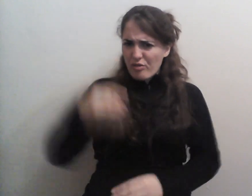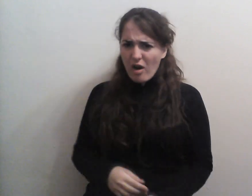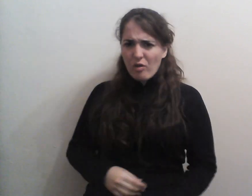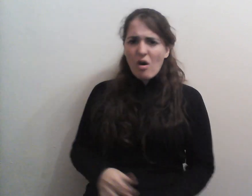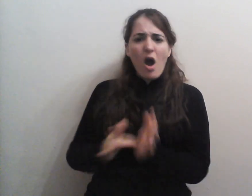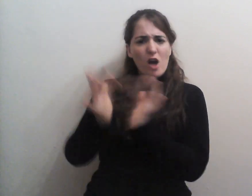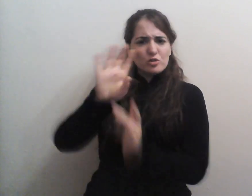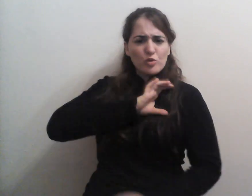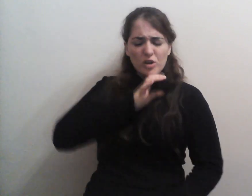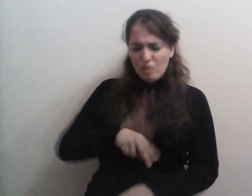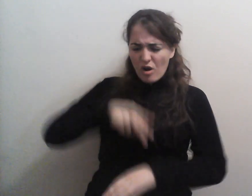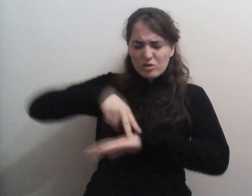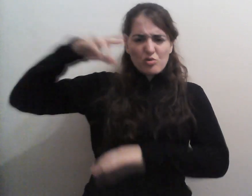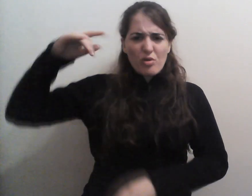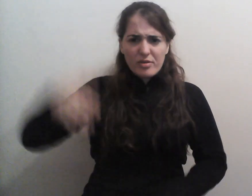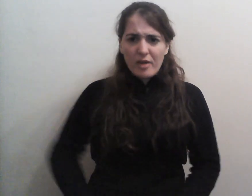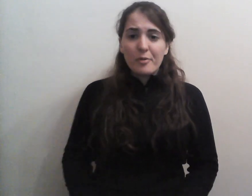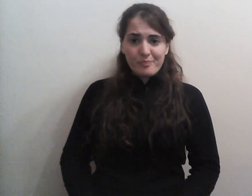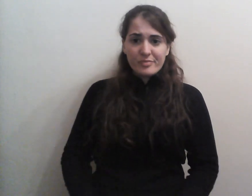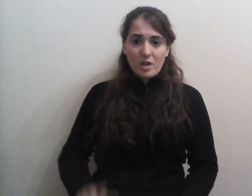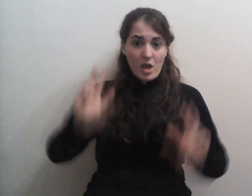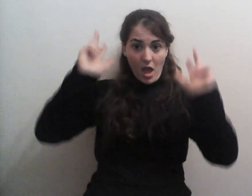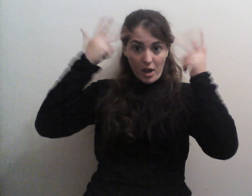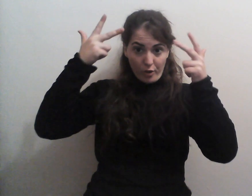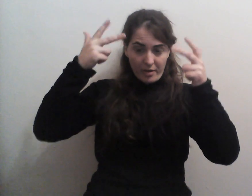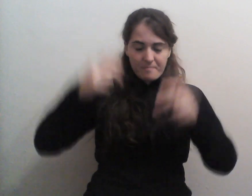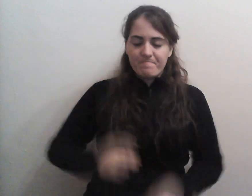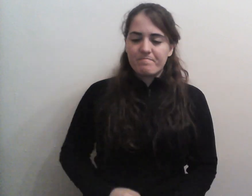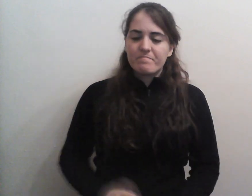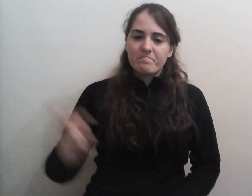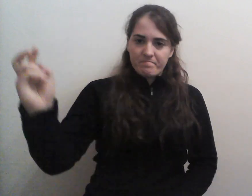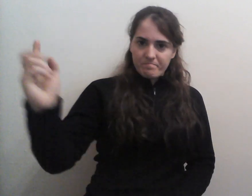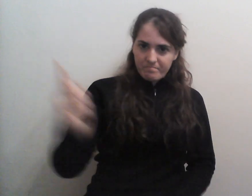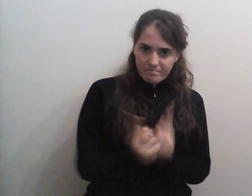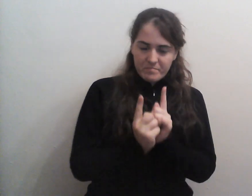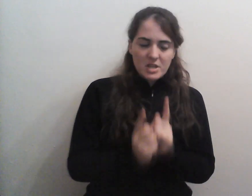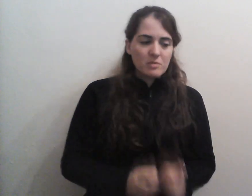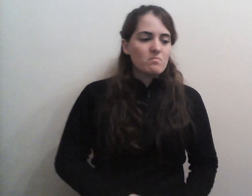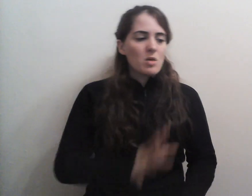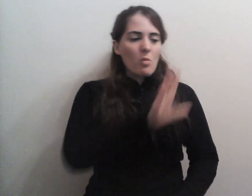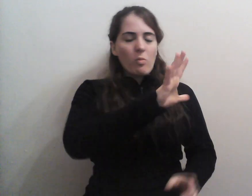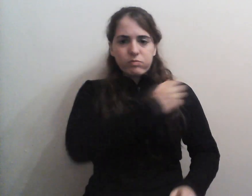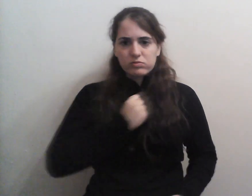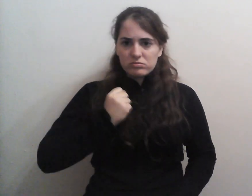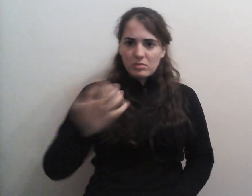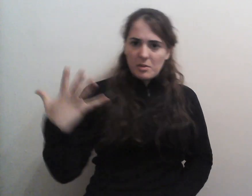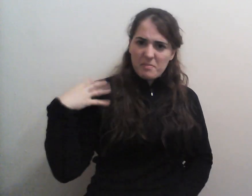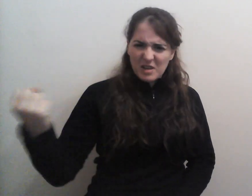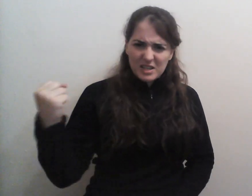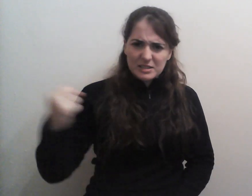existencialista mío, yo le digo ay, a los hombres de Nerón, no, no, no, un invento mío ficticio, lo niego todo, me